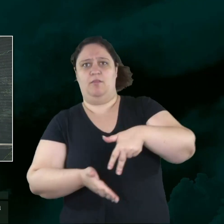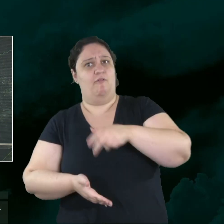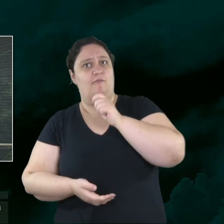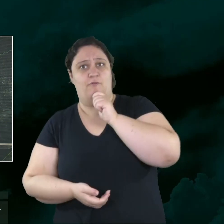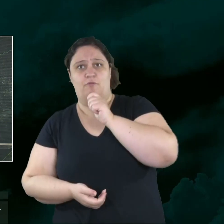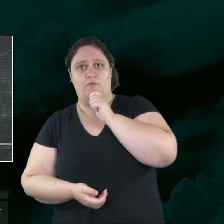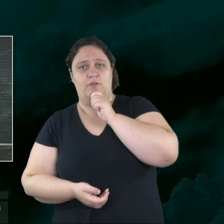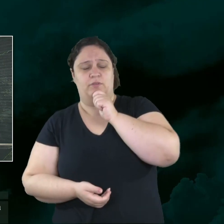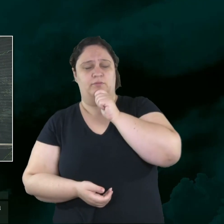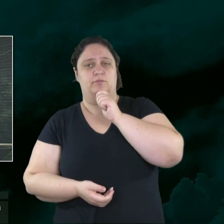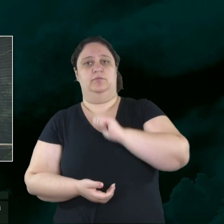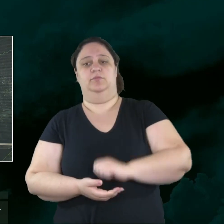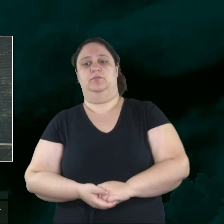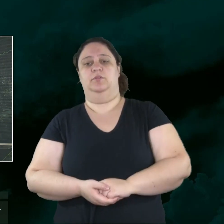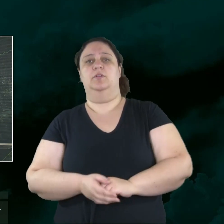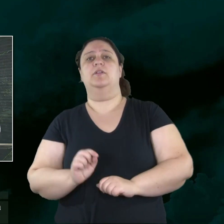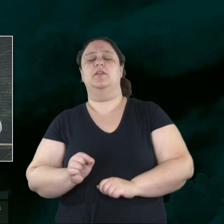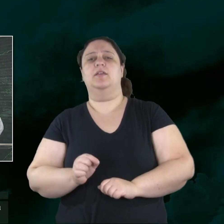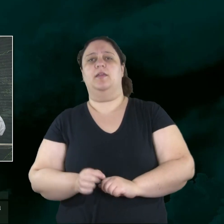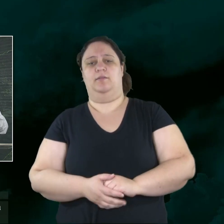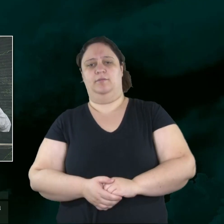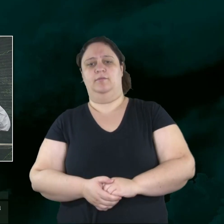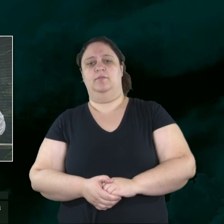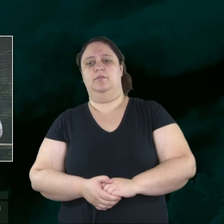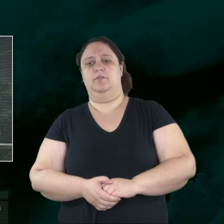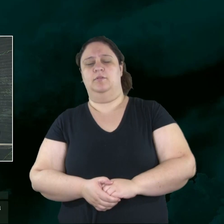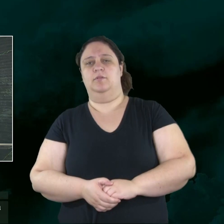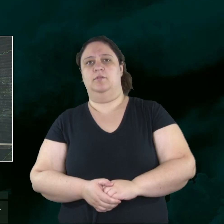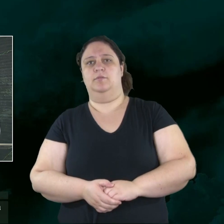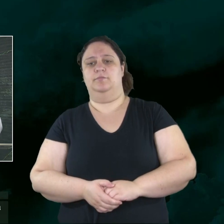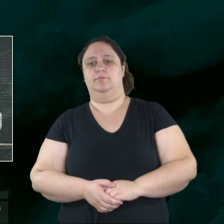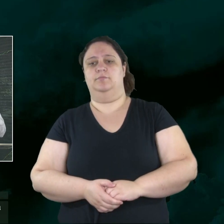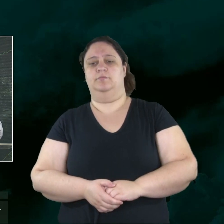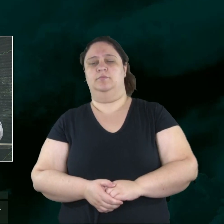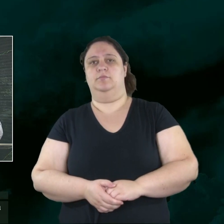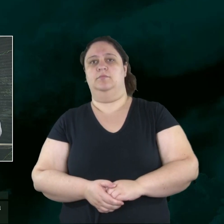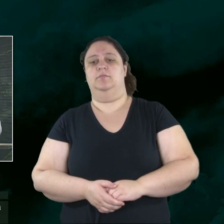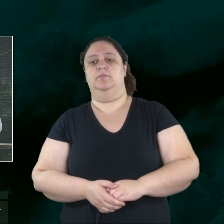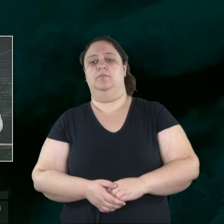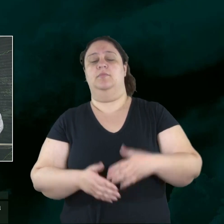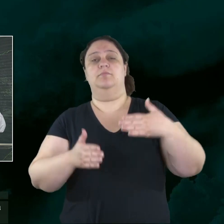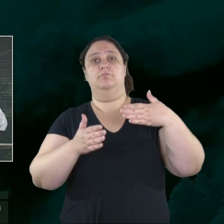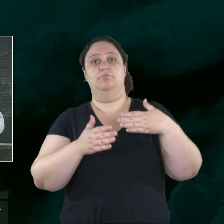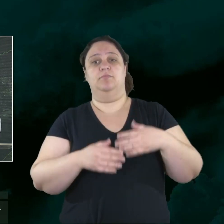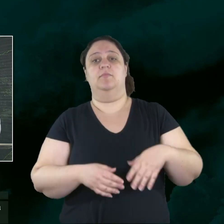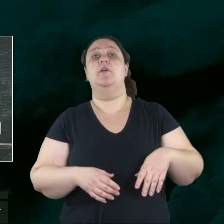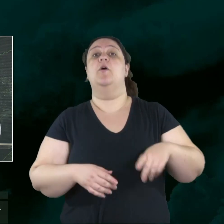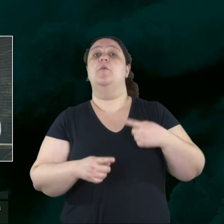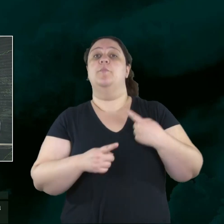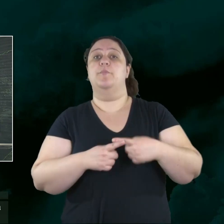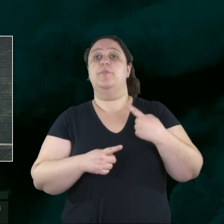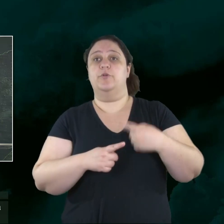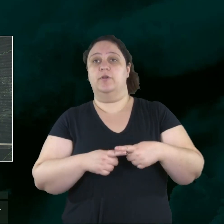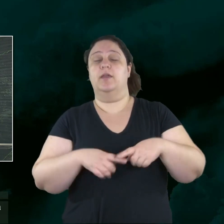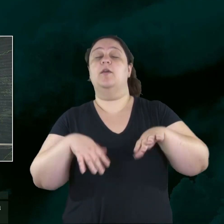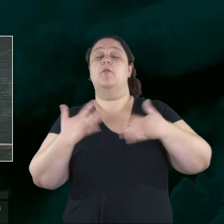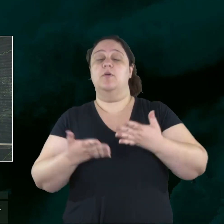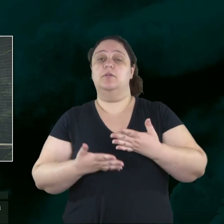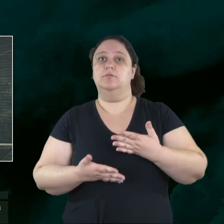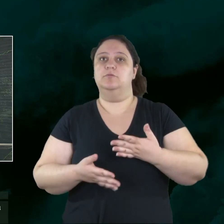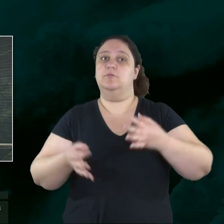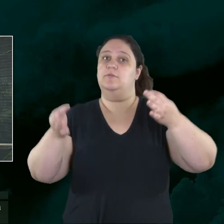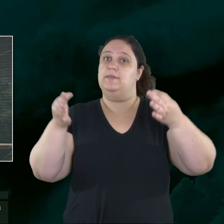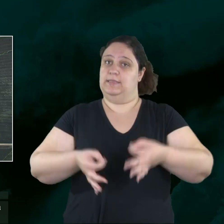da iniquidade. O que o detém para que ele seja revelado somente em ocasião própria. Quer